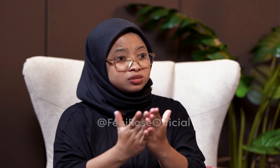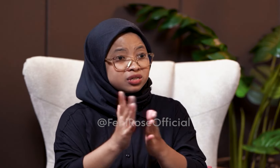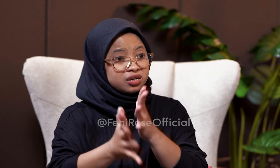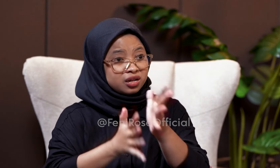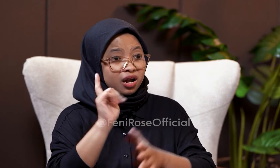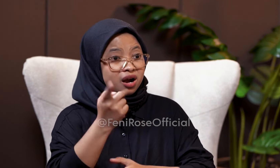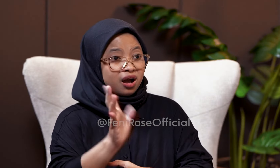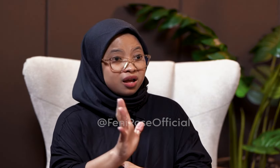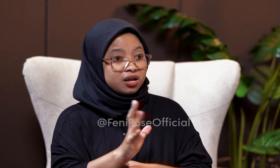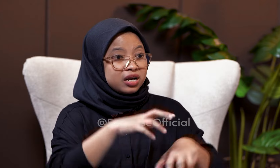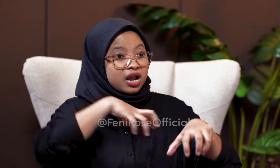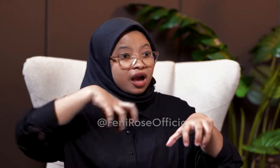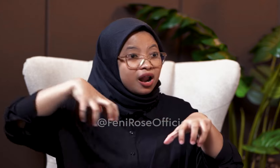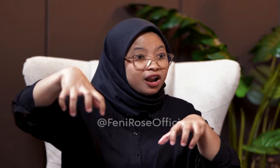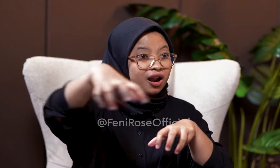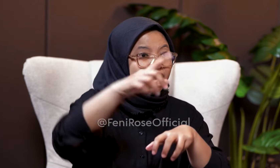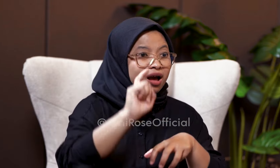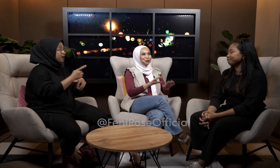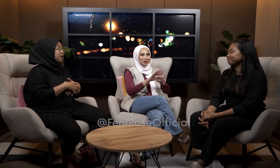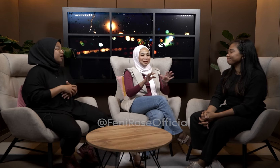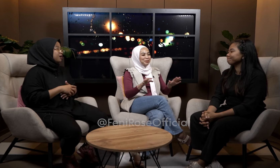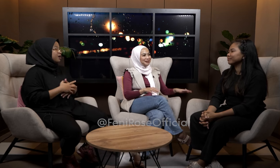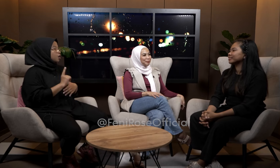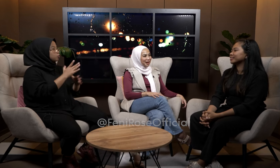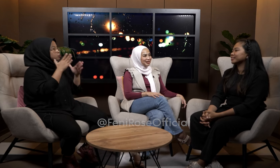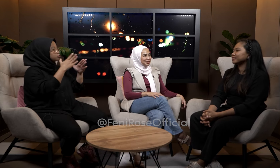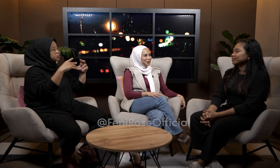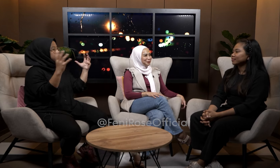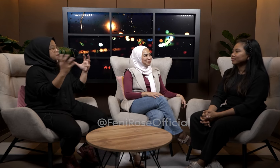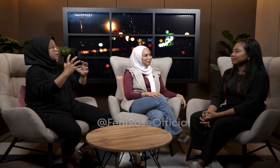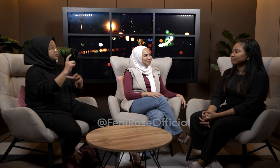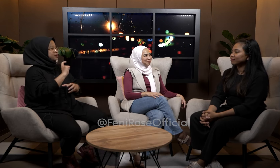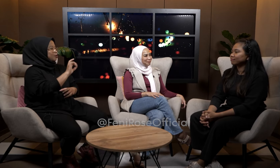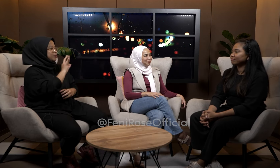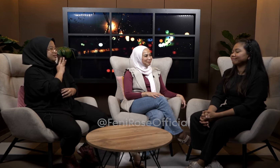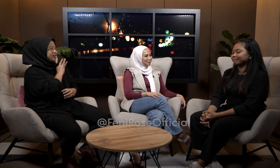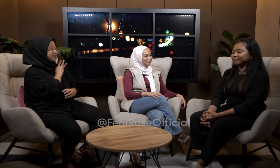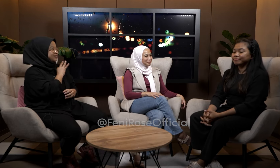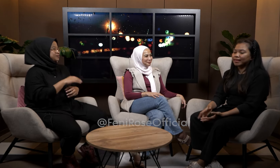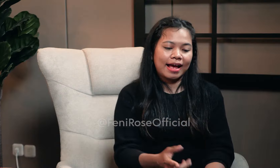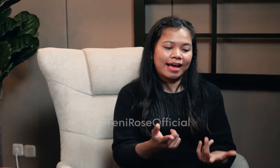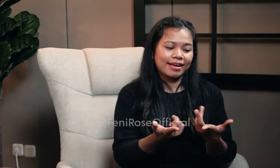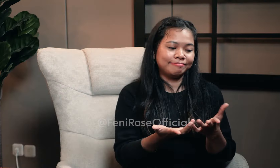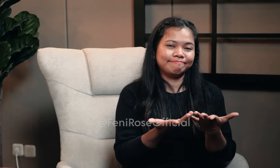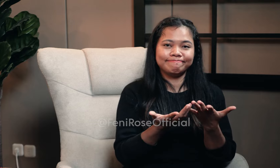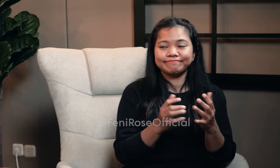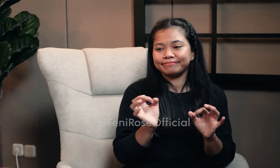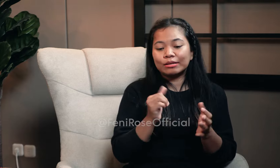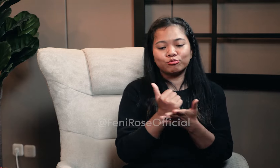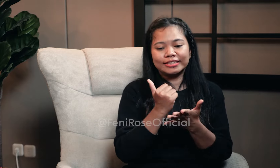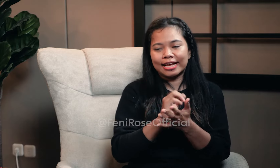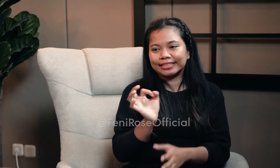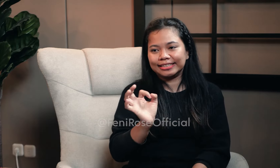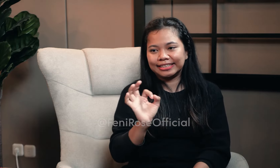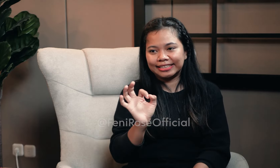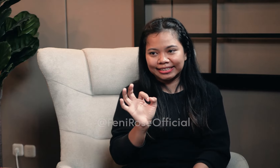is bahas isyarat khusus debates khusus debat calon presiden sebetulnya